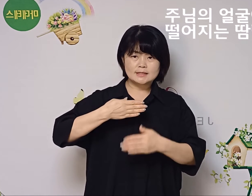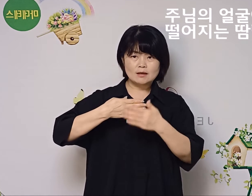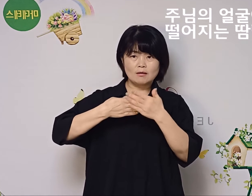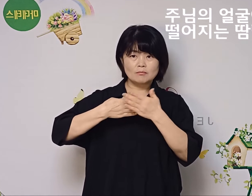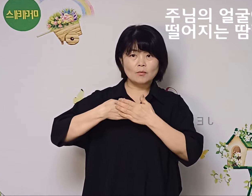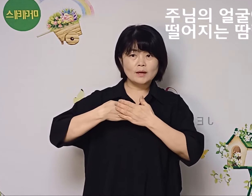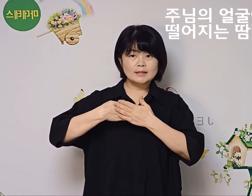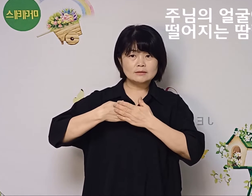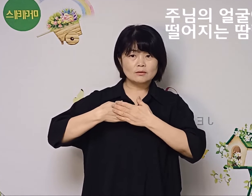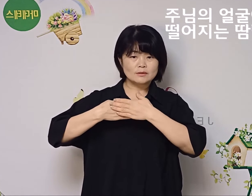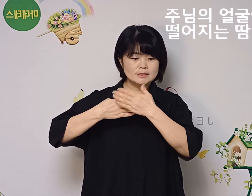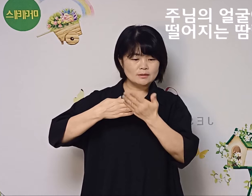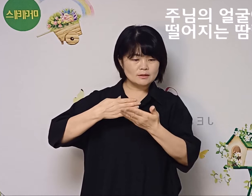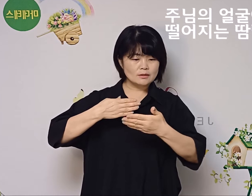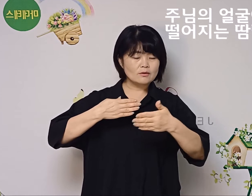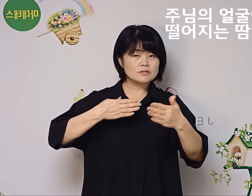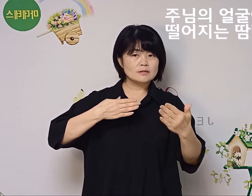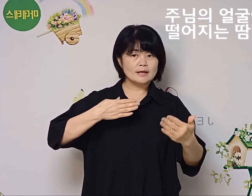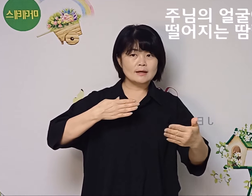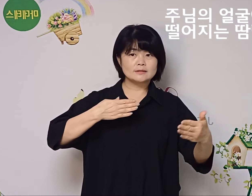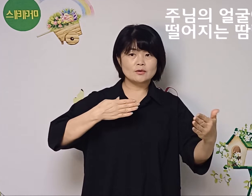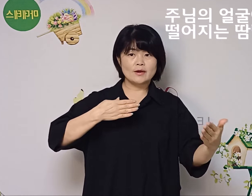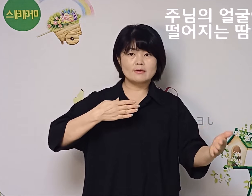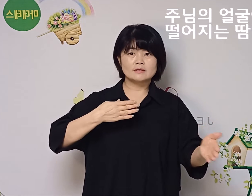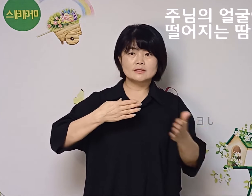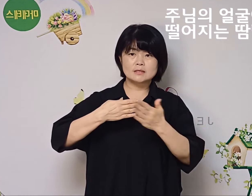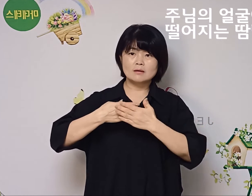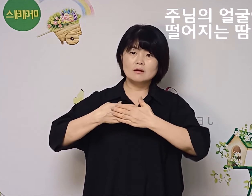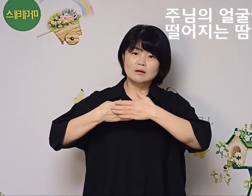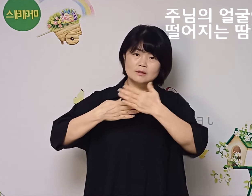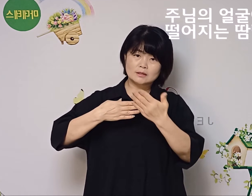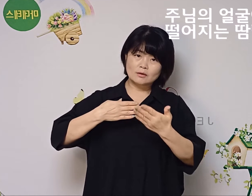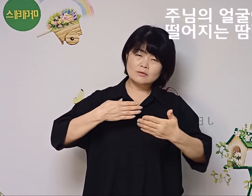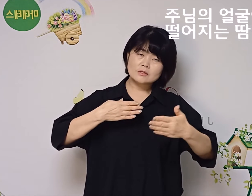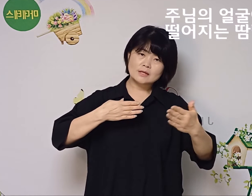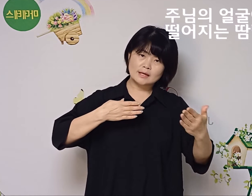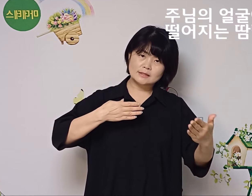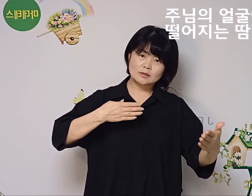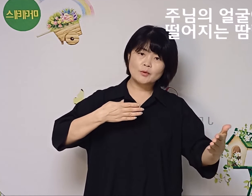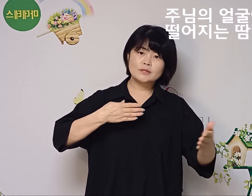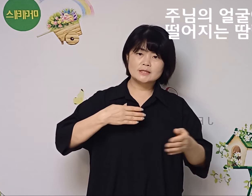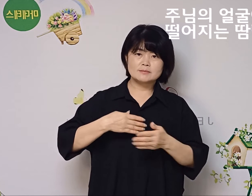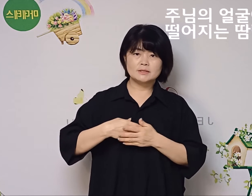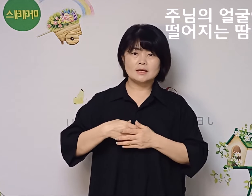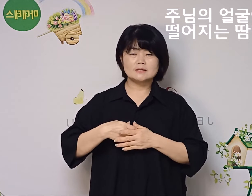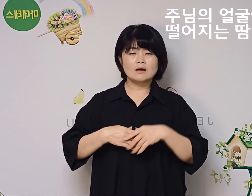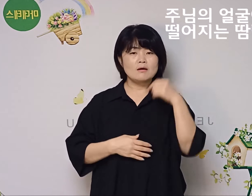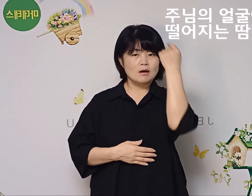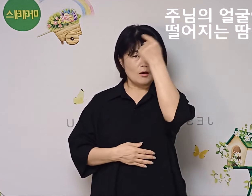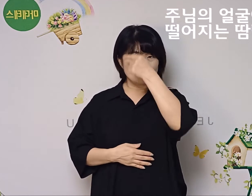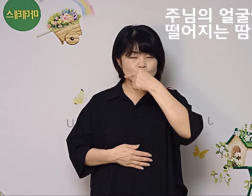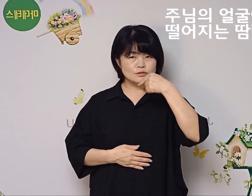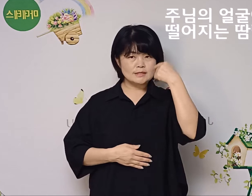손등에서 뭔가 있던 것이 이렇게 떨어져 나가는 거예요. 그래서 이렇게 떨어져 나가는 걸 표현하겠습니다. 그래서